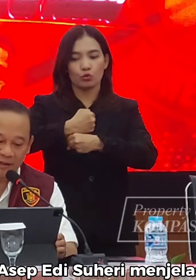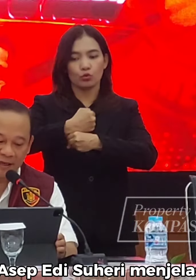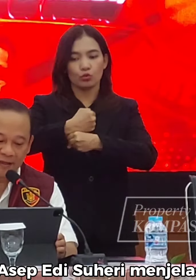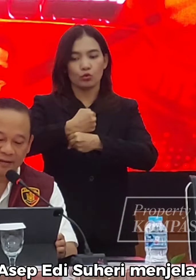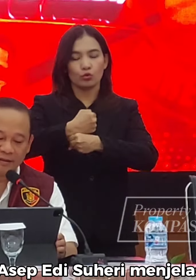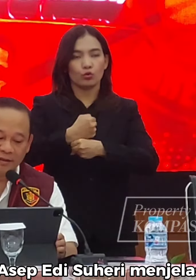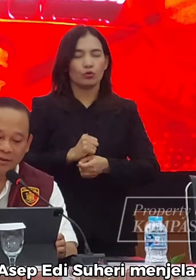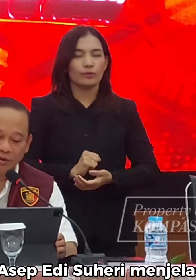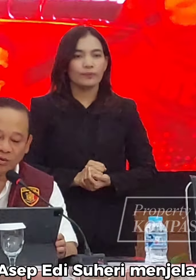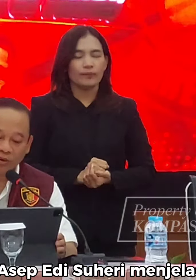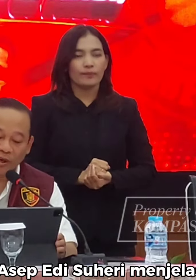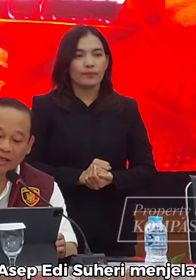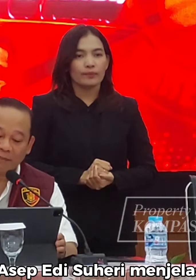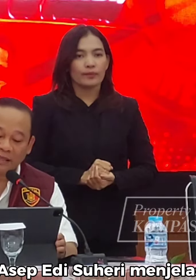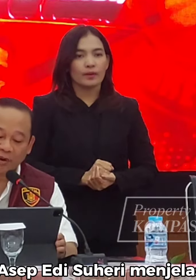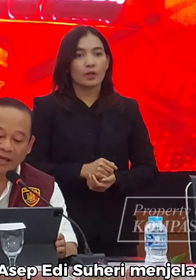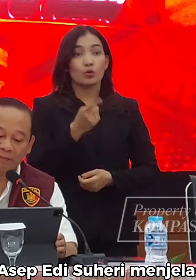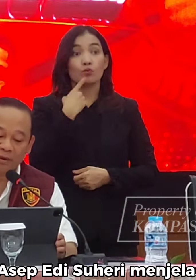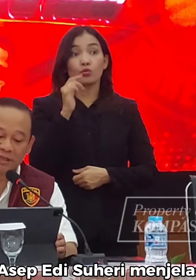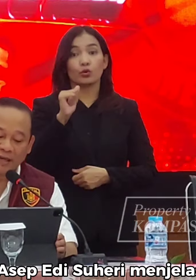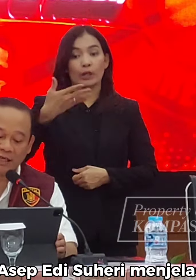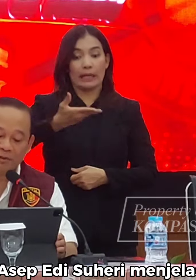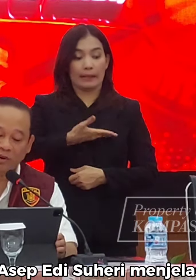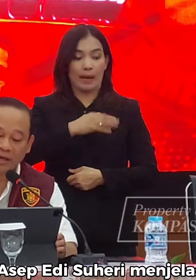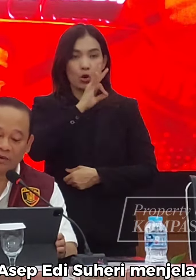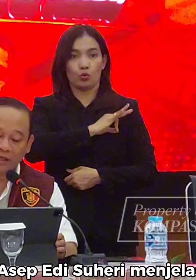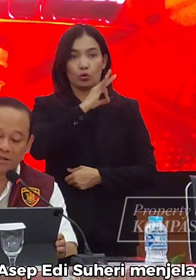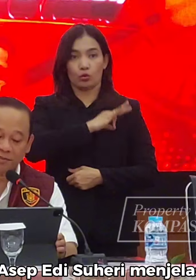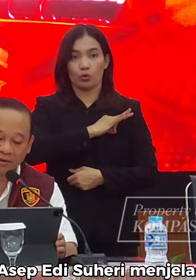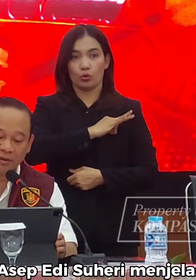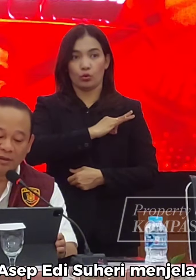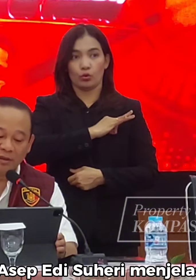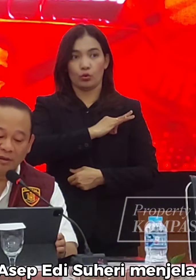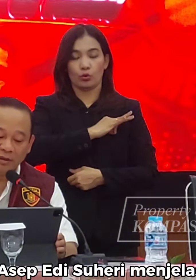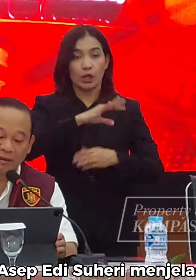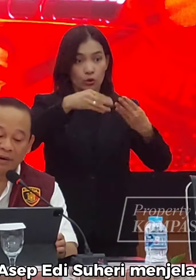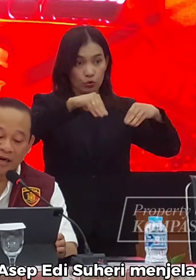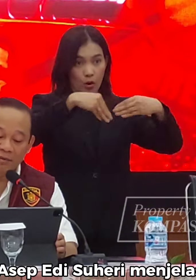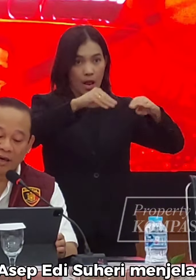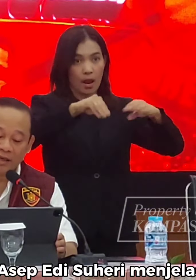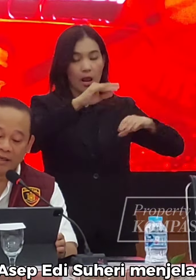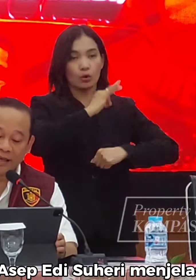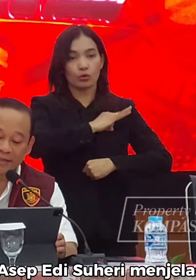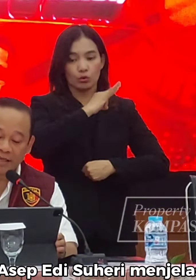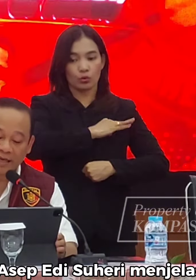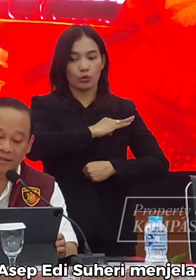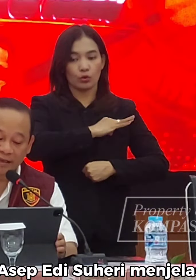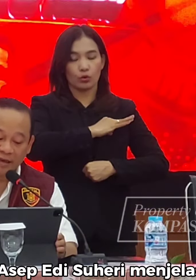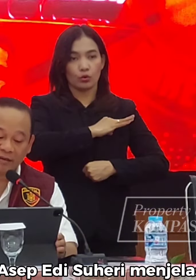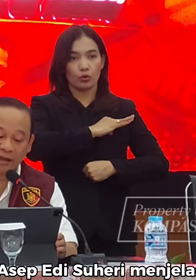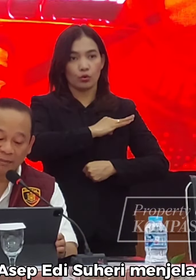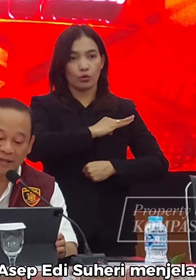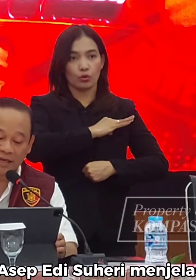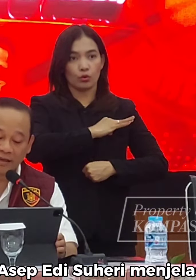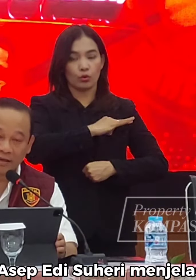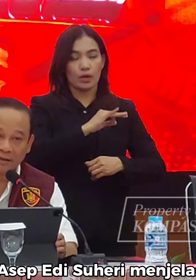dengan demikian keutuhan yang dapat diperoleh dari hasil penjualan narkotika tersebut yang berada di bawahi DS alias t